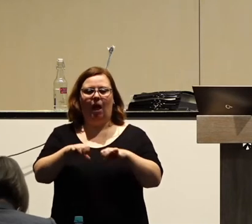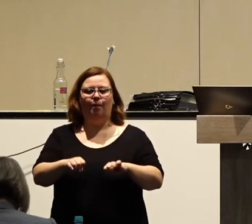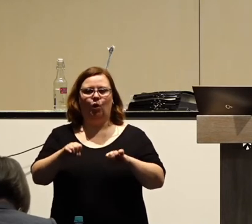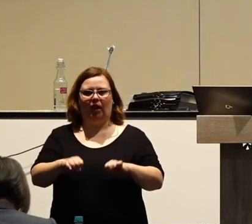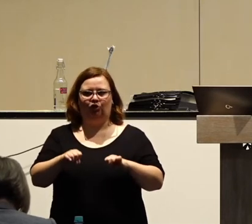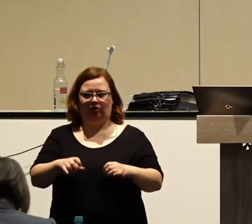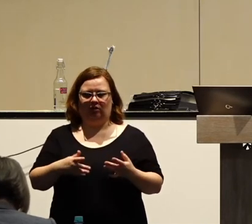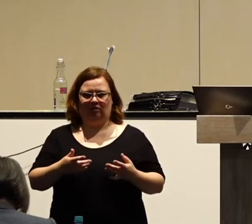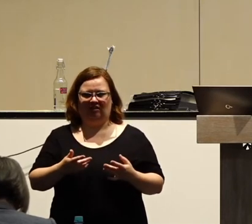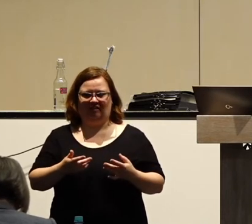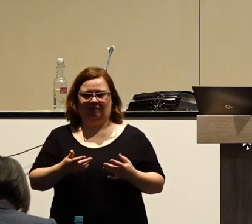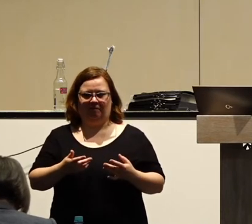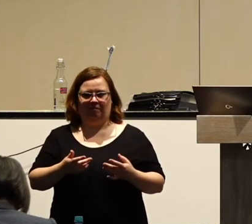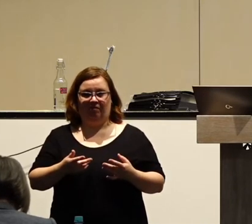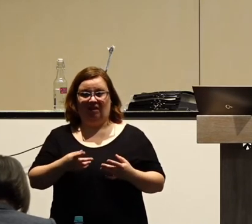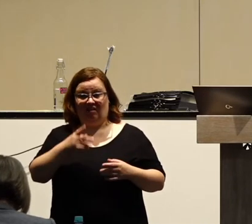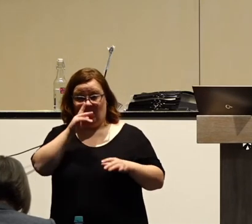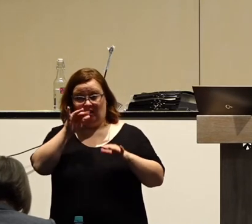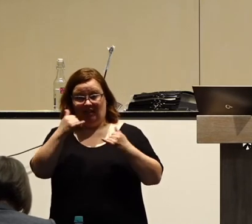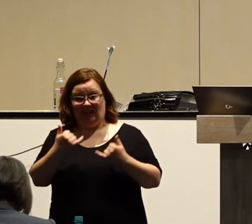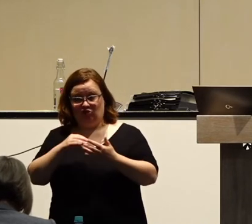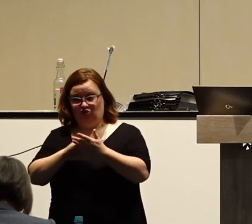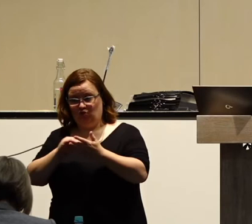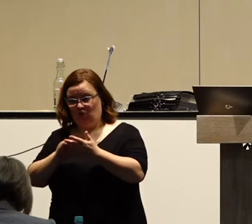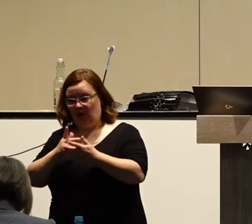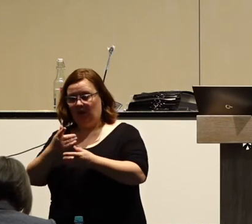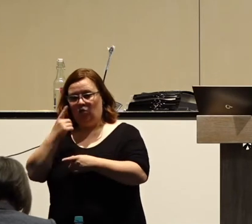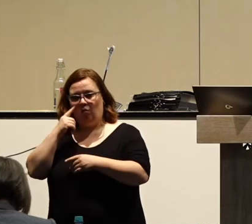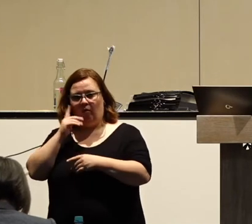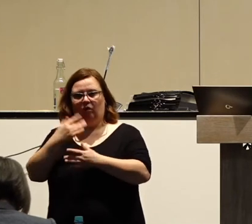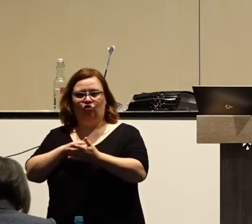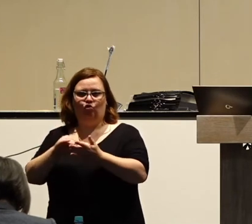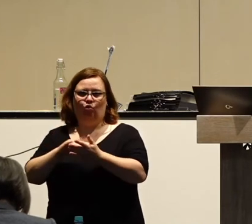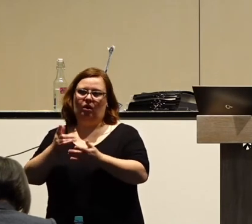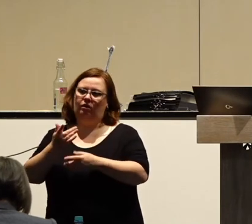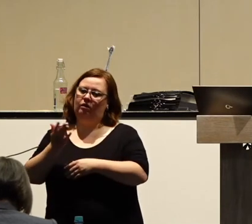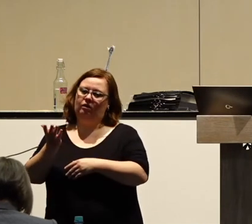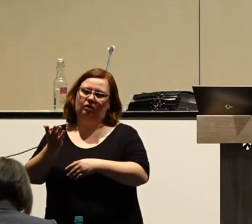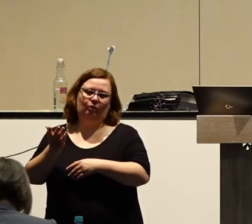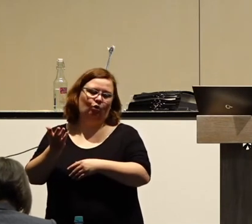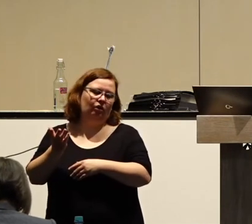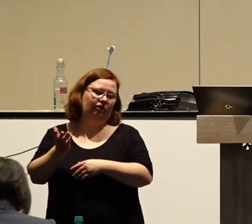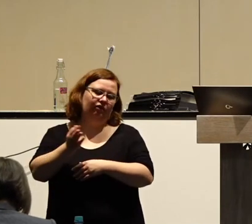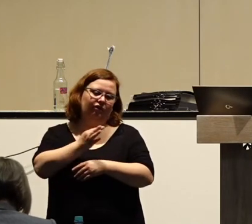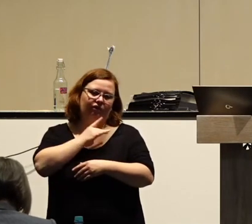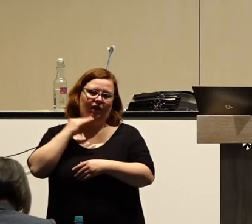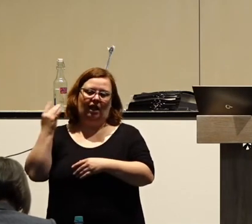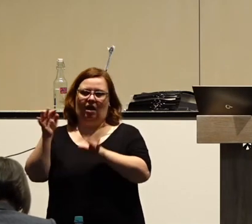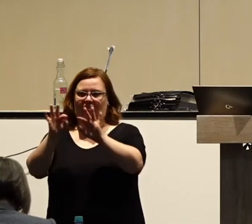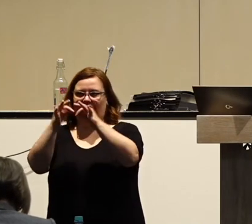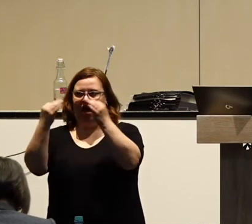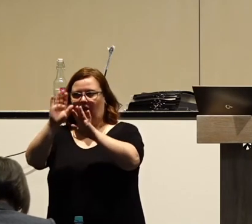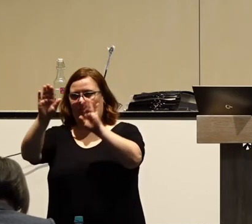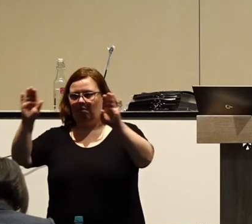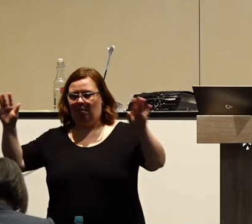werden. Wenn wir jetzt an die Schulen gehen, so befinden sich an den Schulen ganz, ganz, ganz viele Flyer